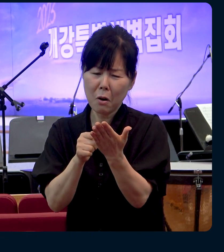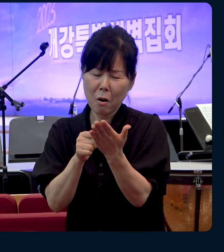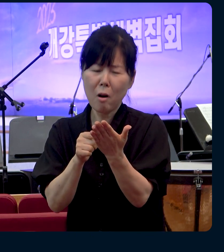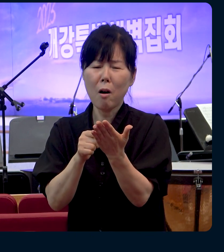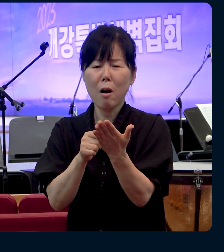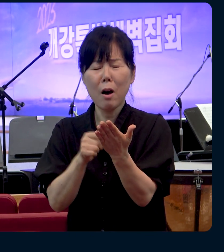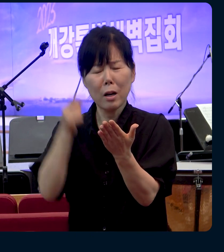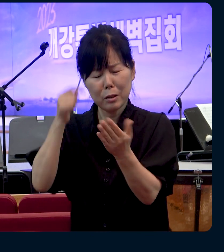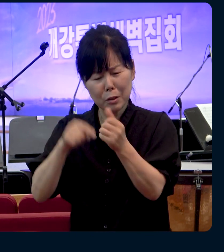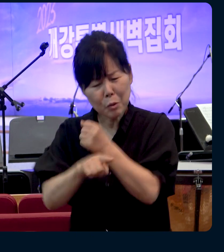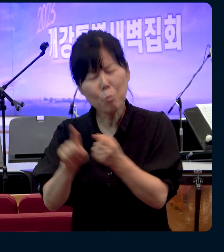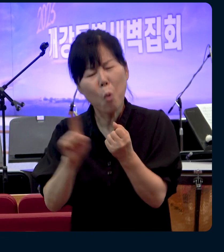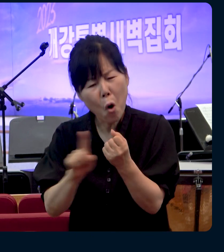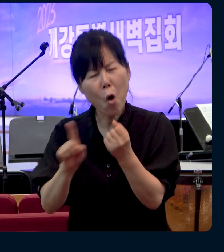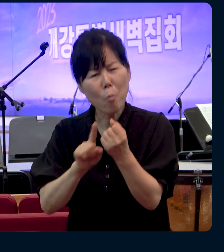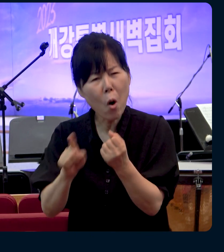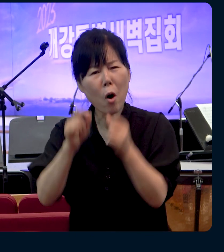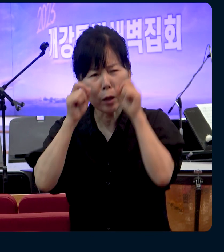또 깨닫고